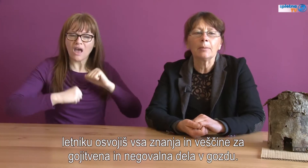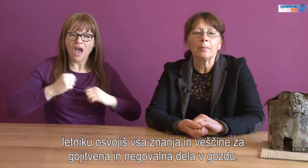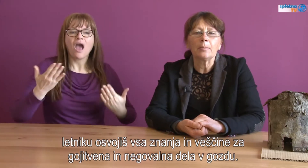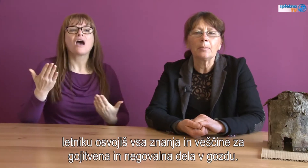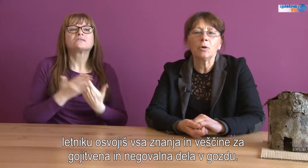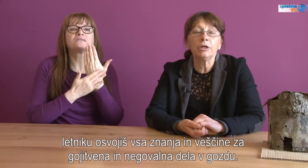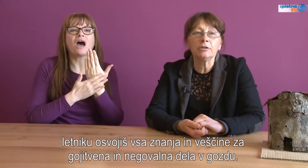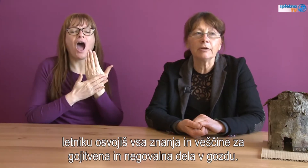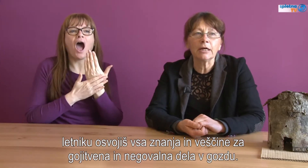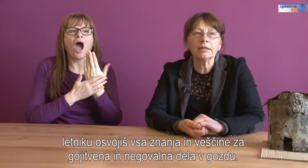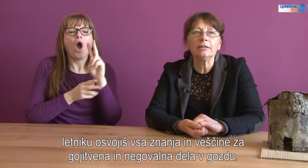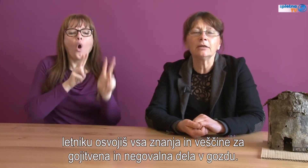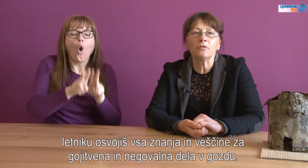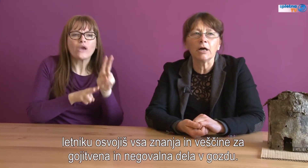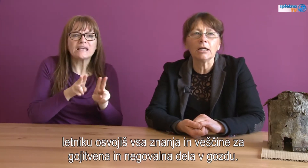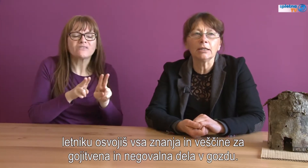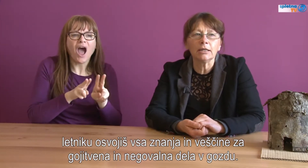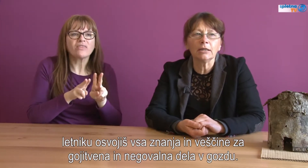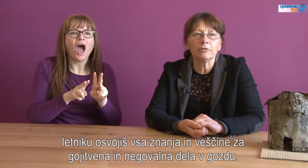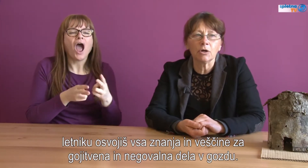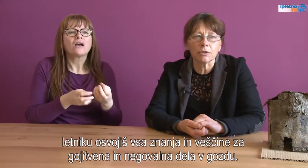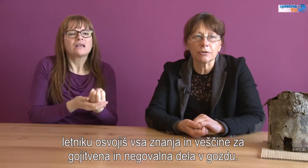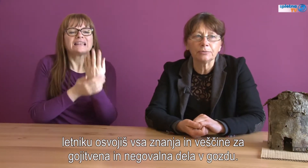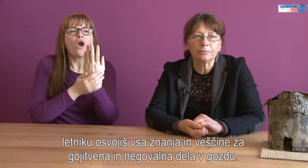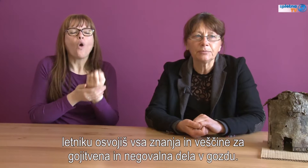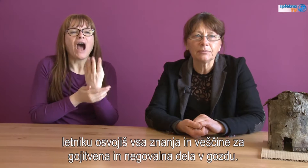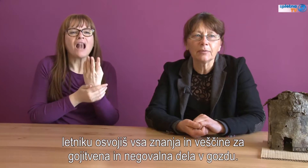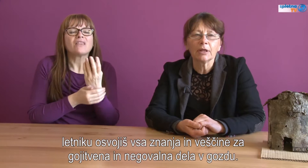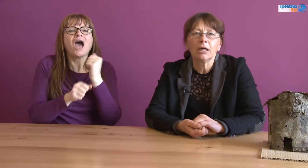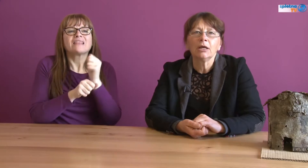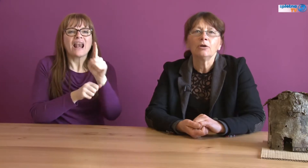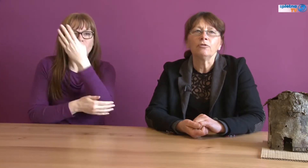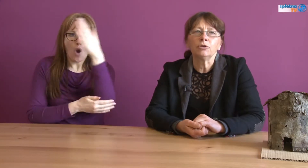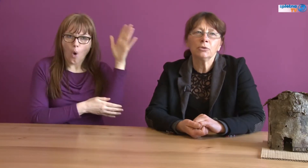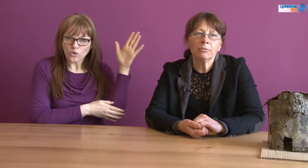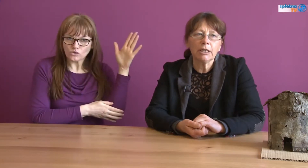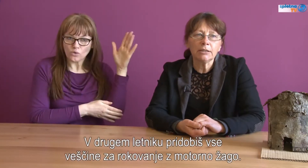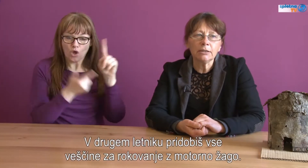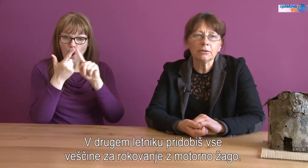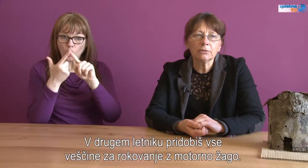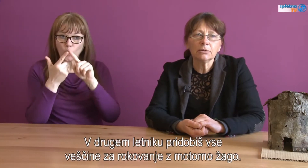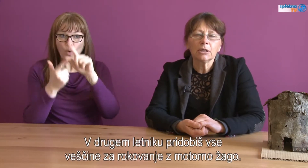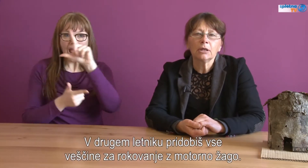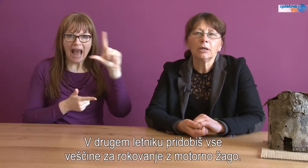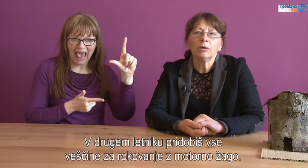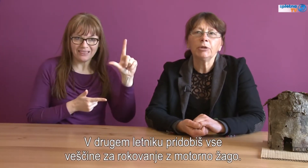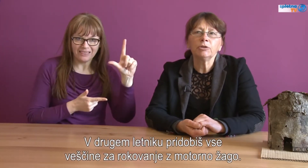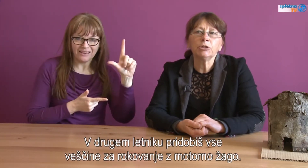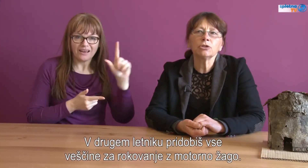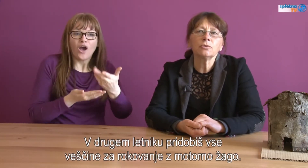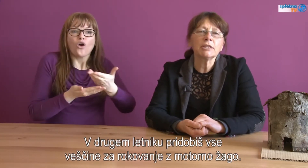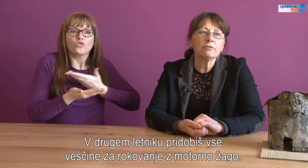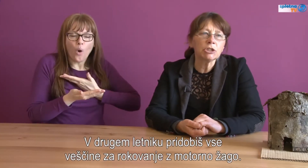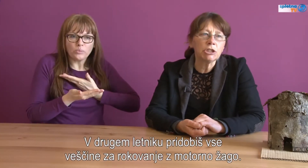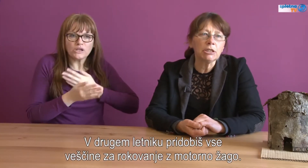za gojitvena in negovalna dela v gozdu. V 2. letniku